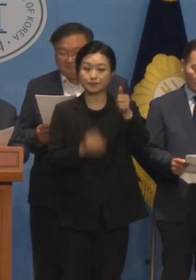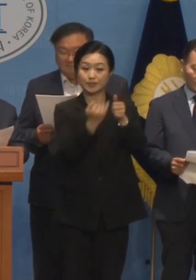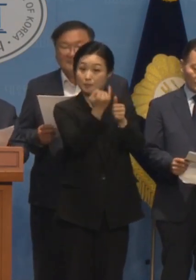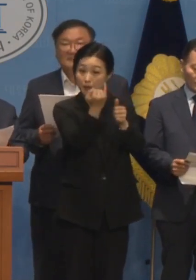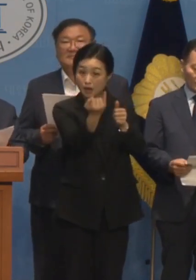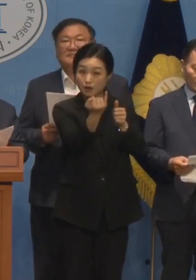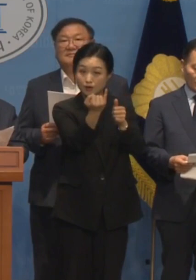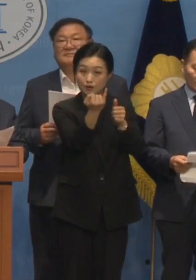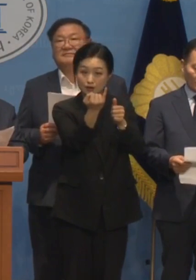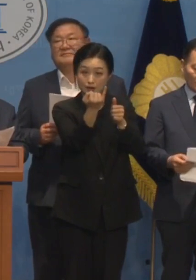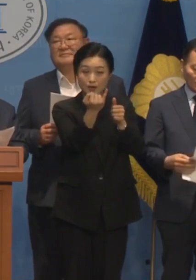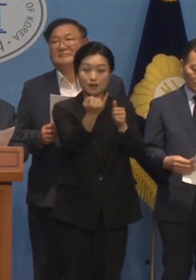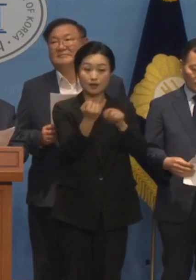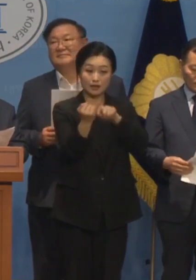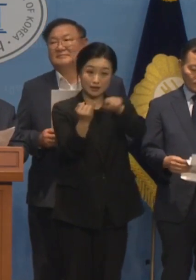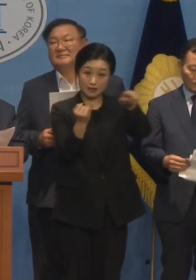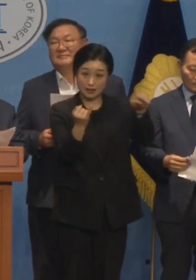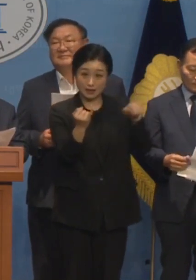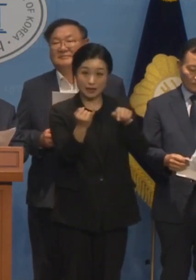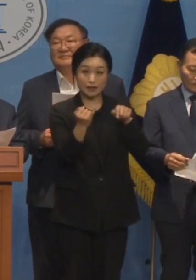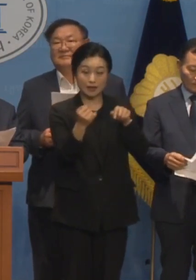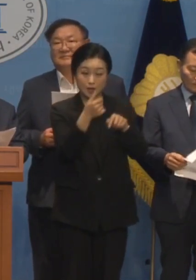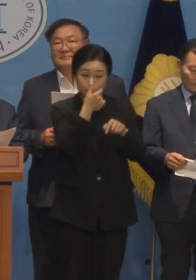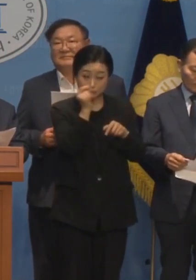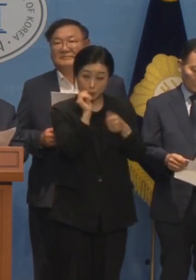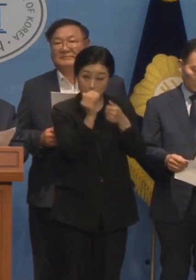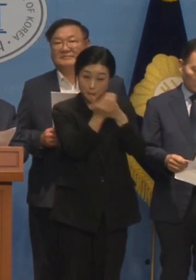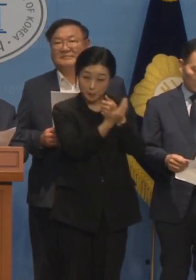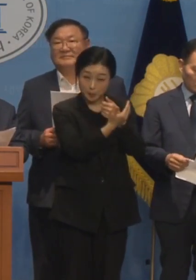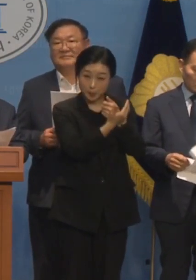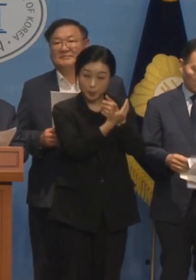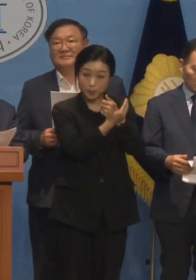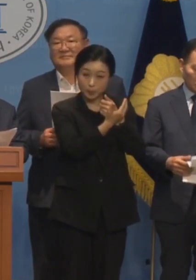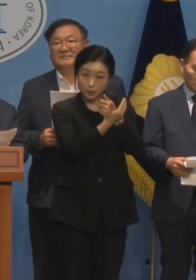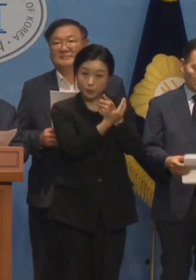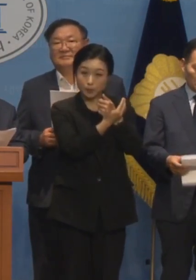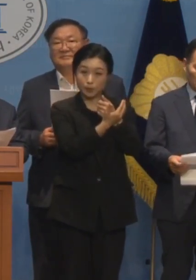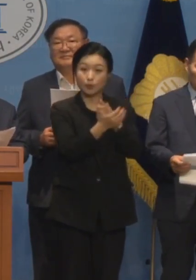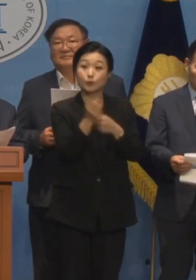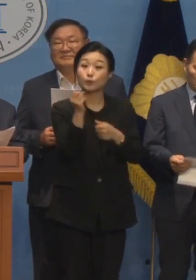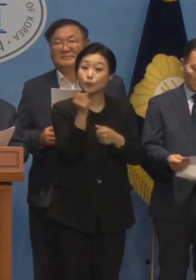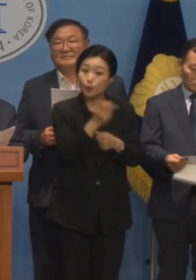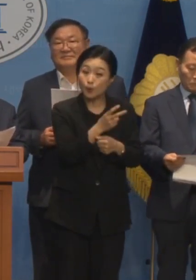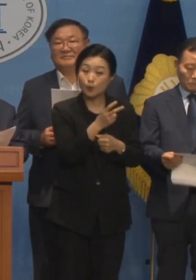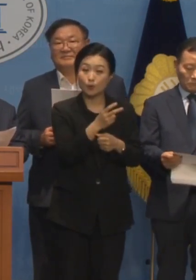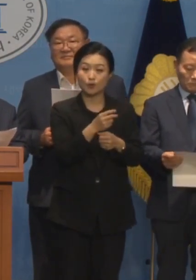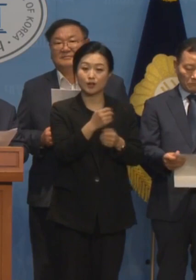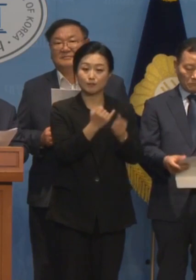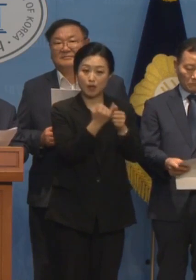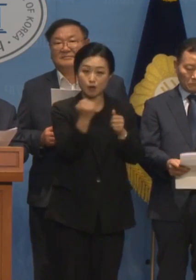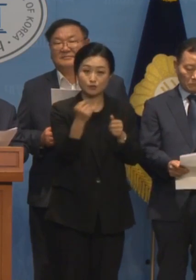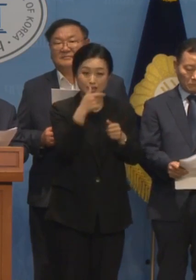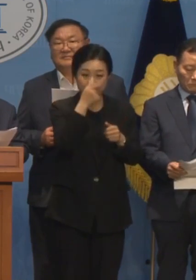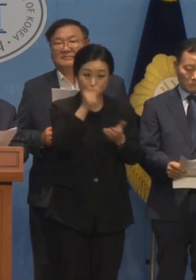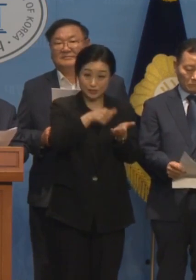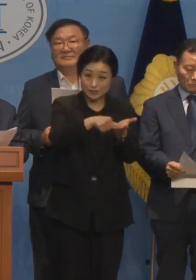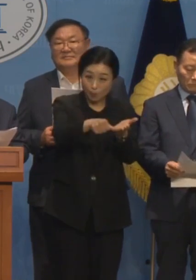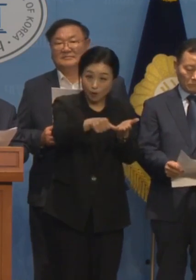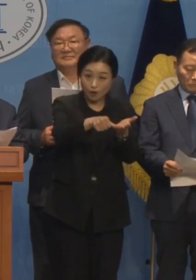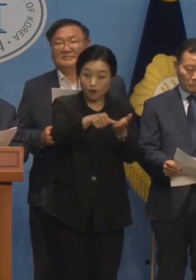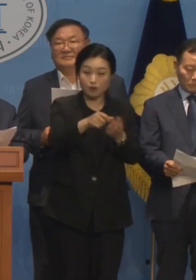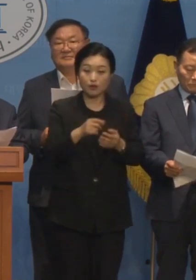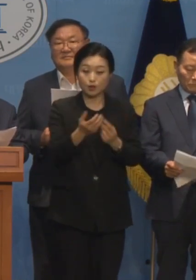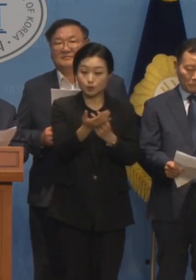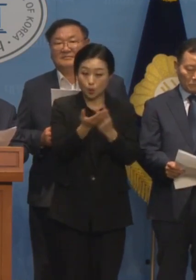배우자의 허물만 잘 지우는 게 아니었습니다. 독도까지 너무나 잘 지우고 있습니다. 윤석열